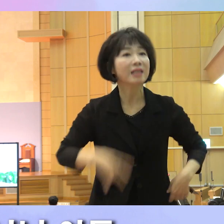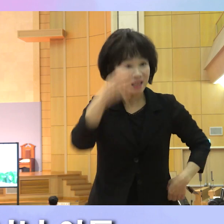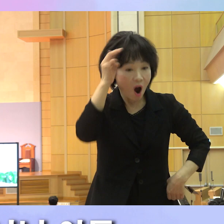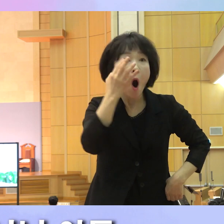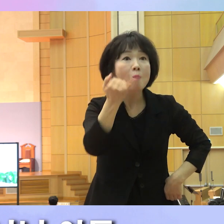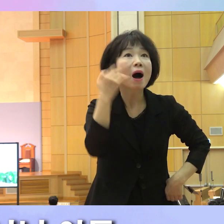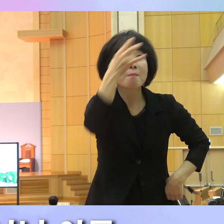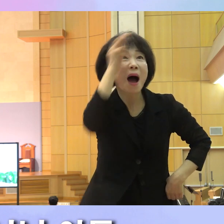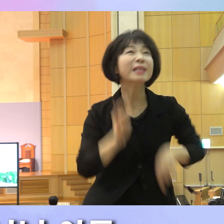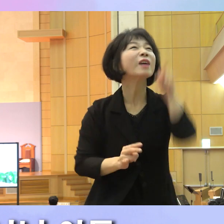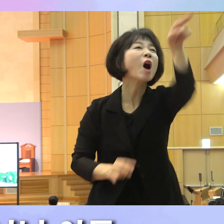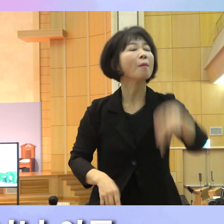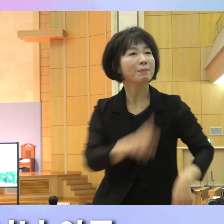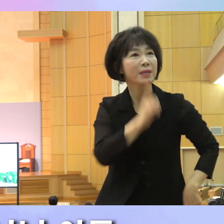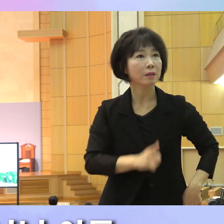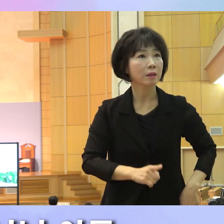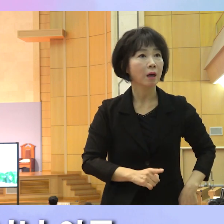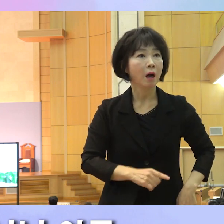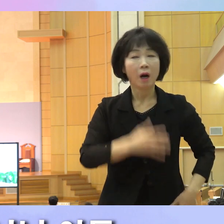알고 있는데